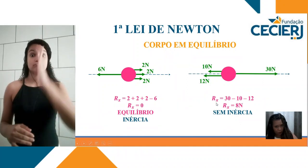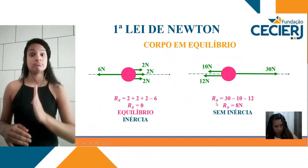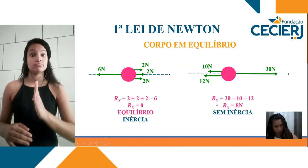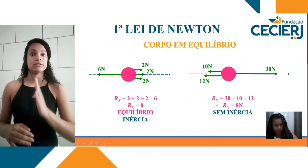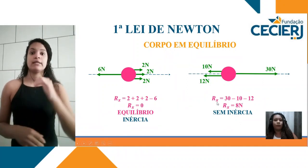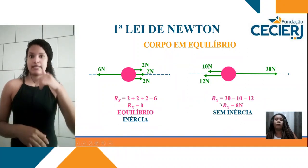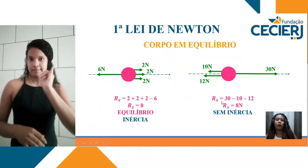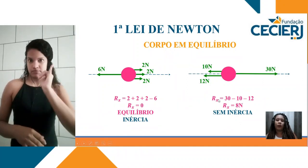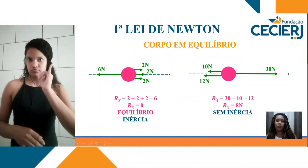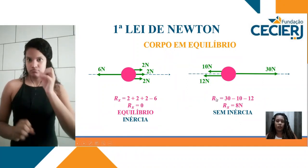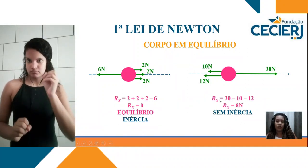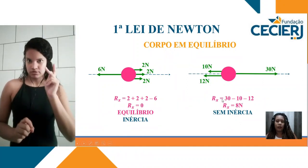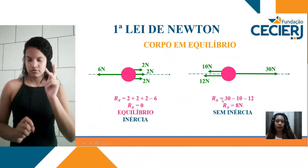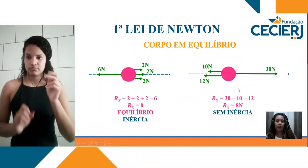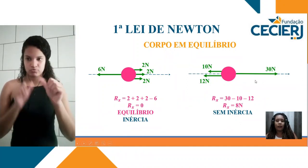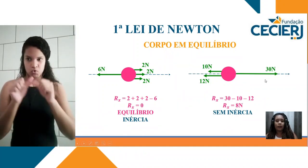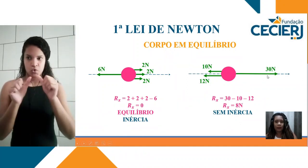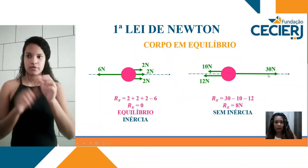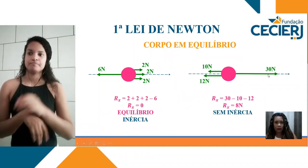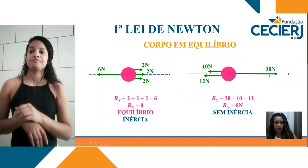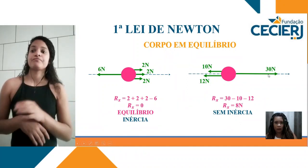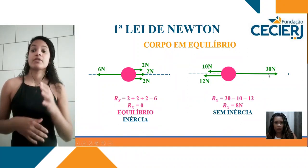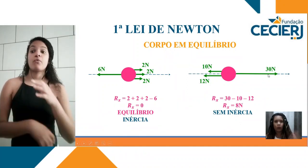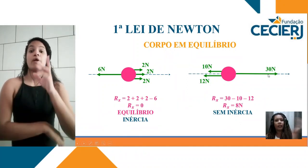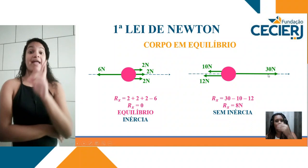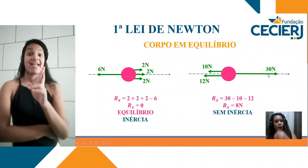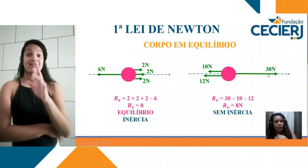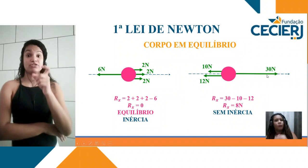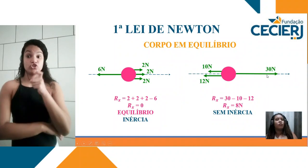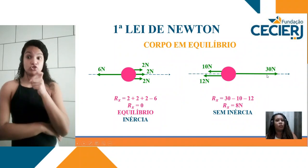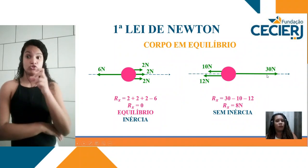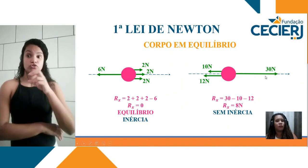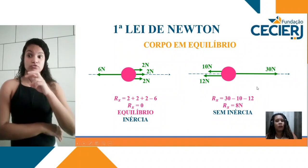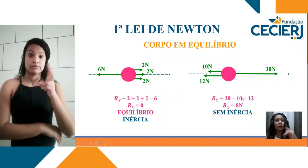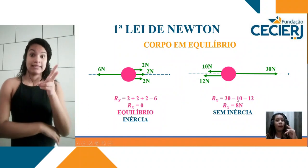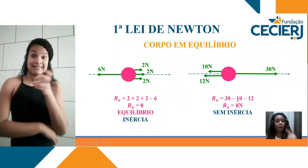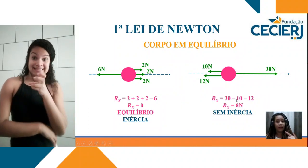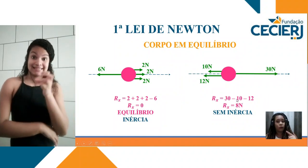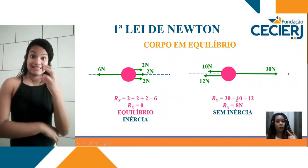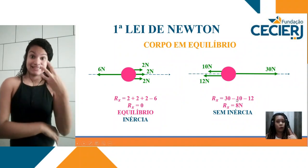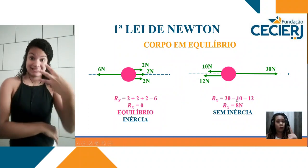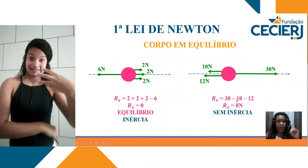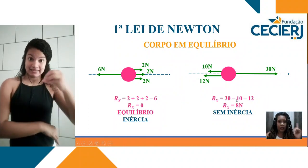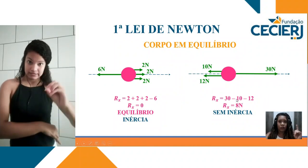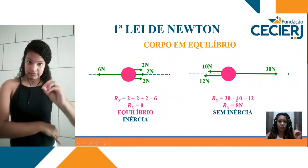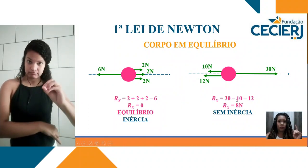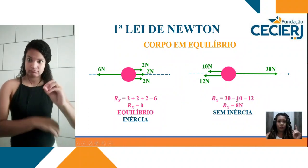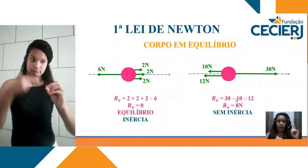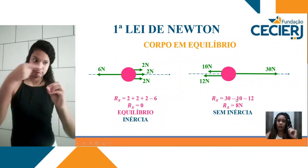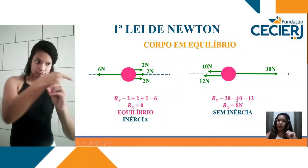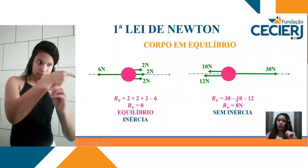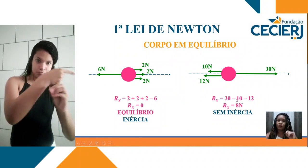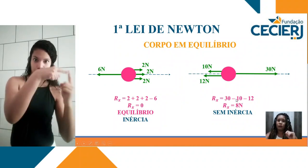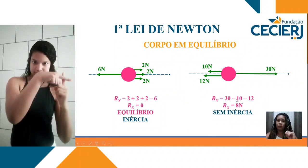Ry. Então, Rx é 30, porque está indo para o lado positivo, menos o 10, que